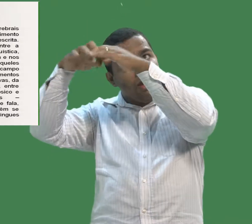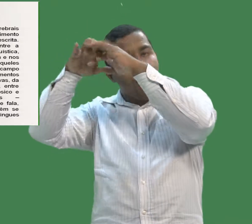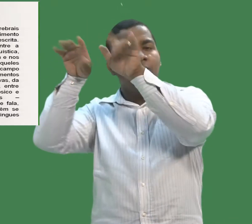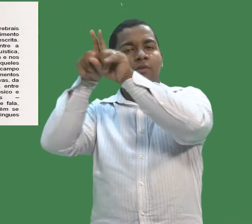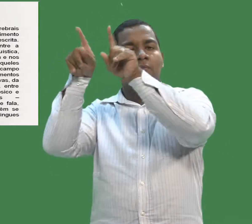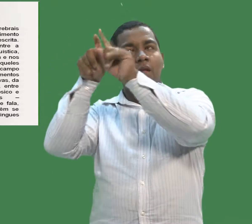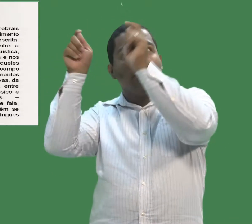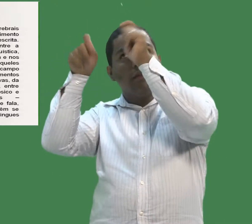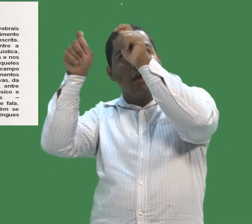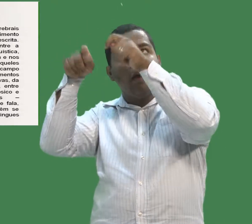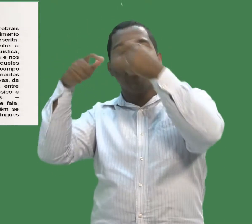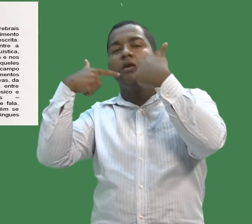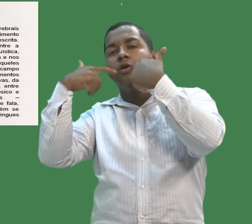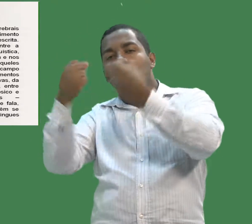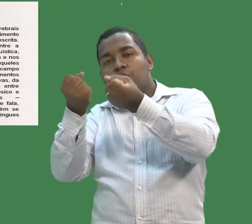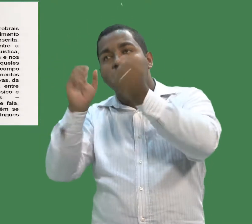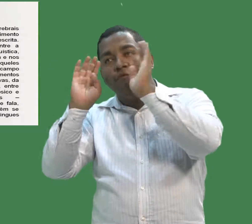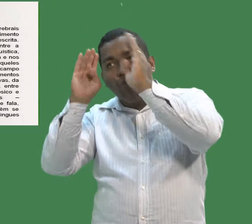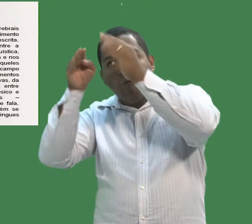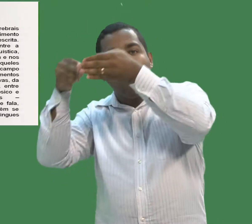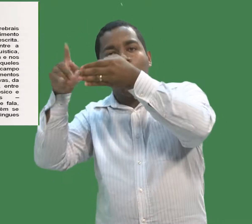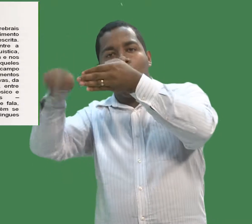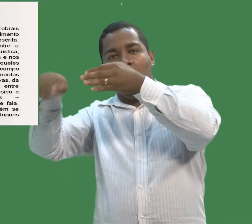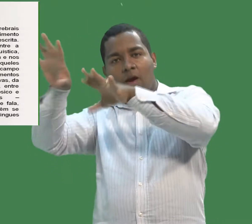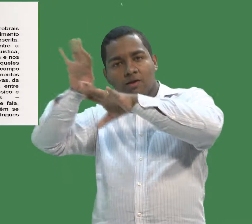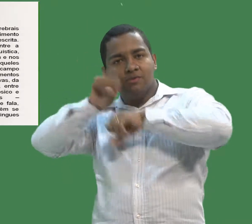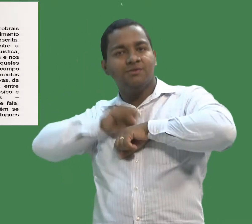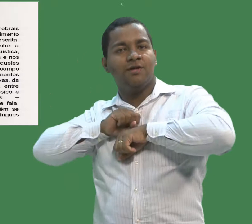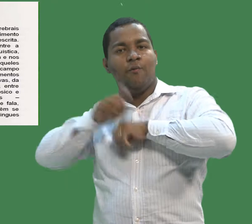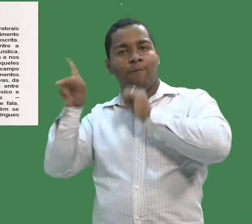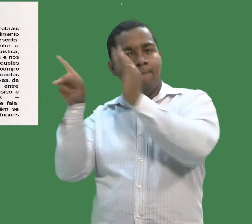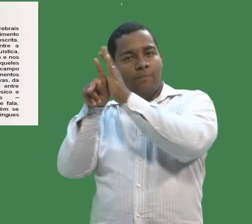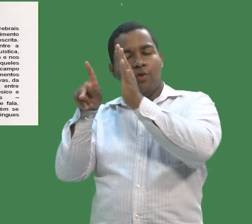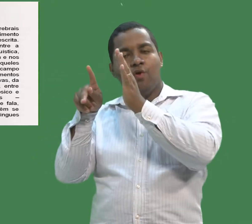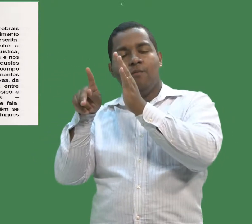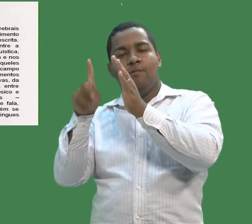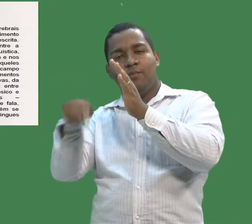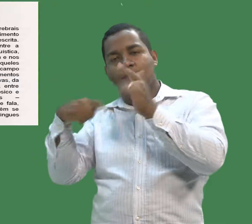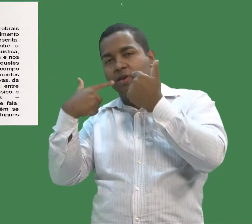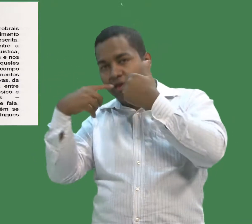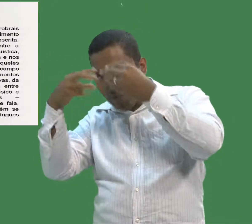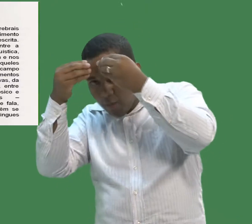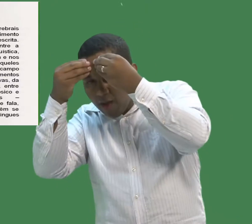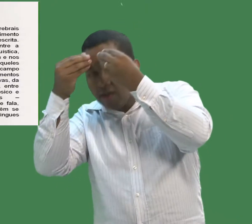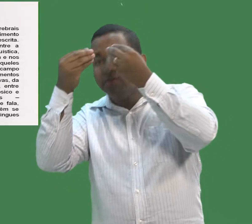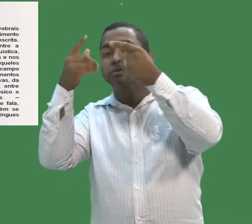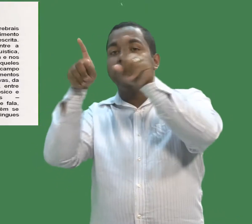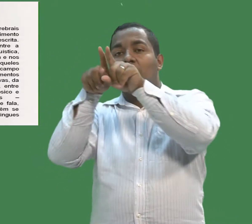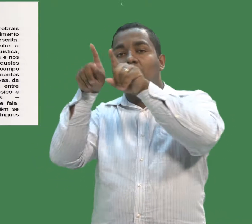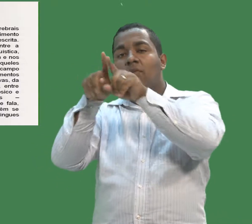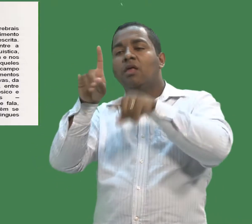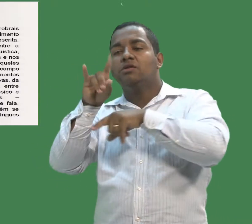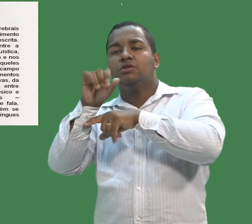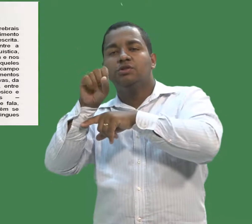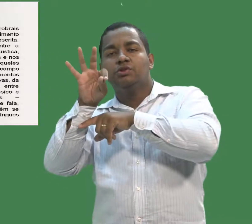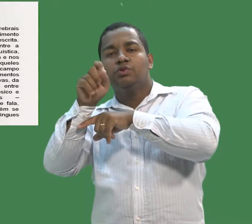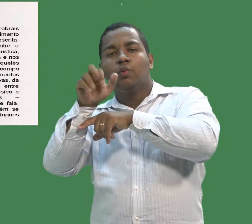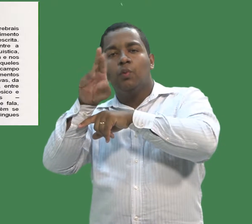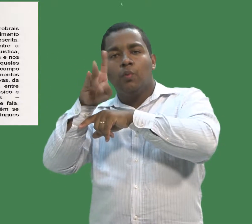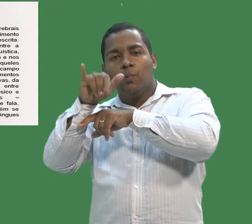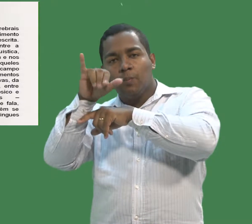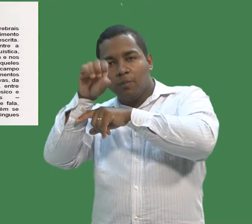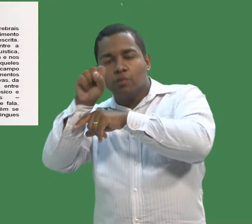aquisição da linguagem e nos distúrbios de linguagem, especialmente naqueles originados por lesões cerebrais. Trata-se de um